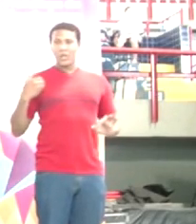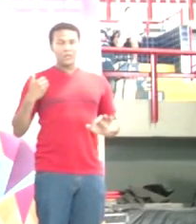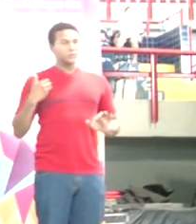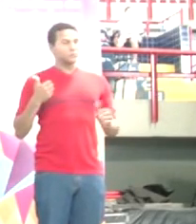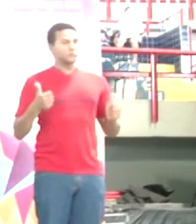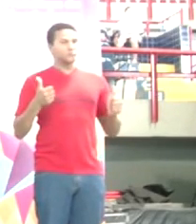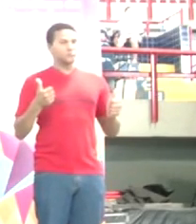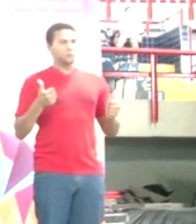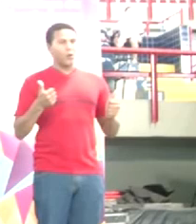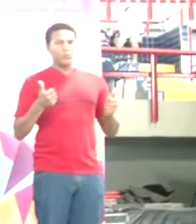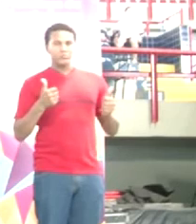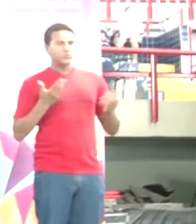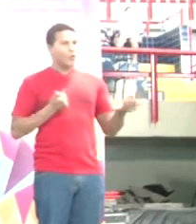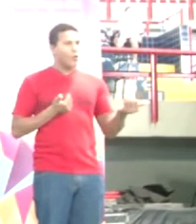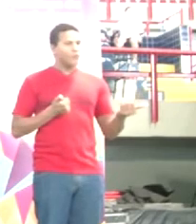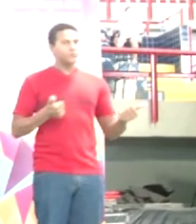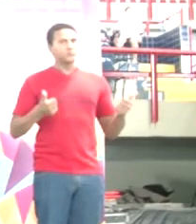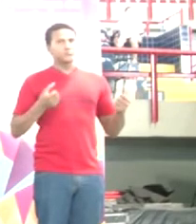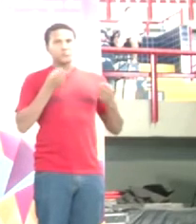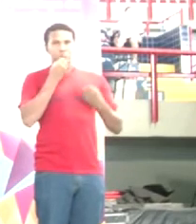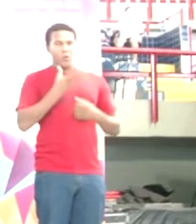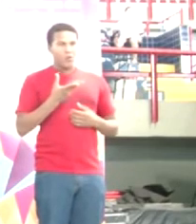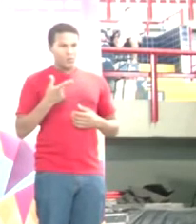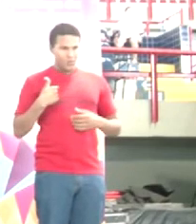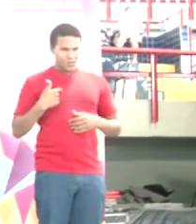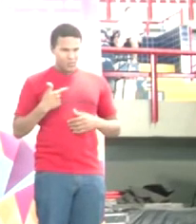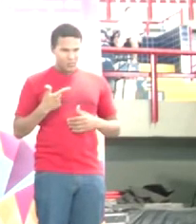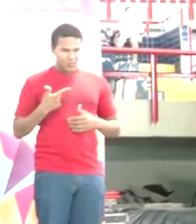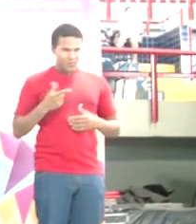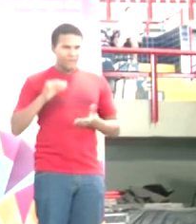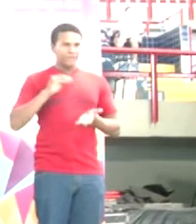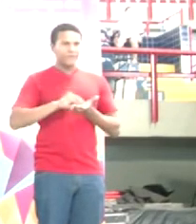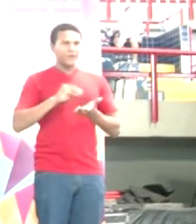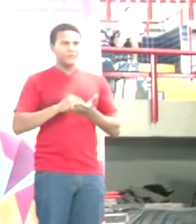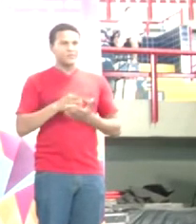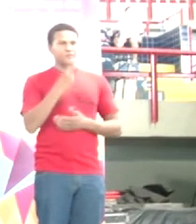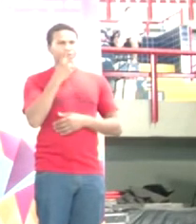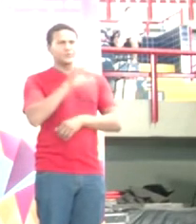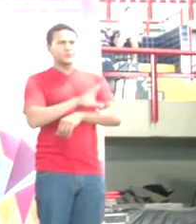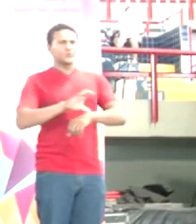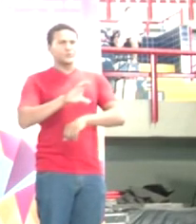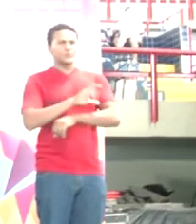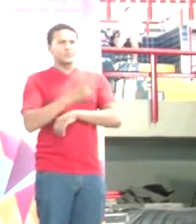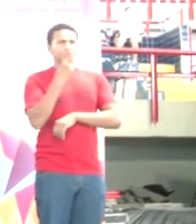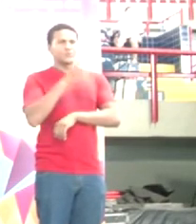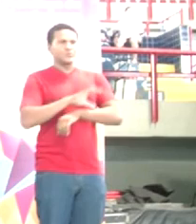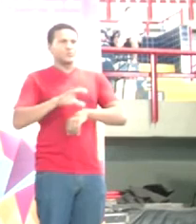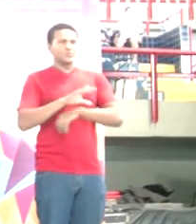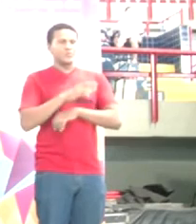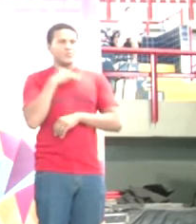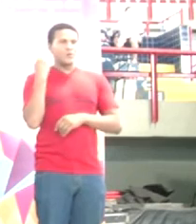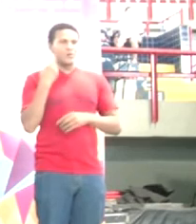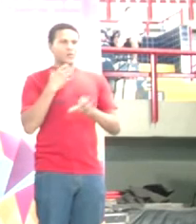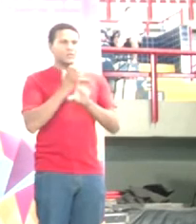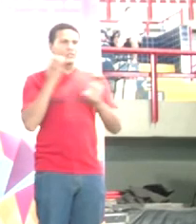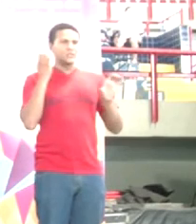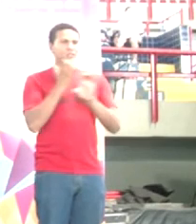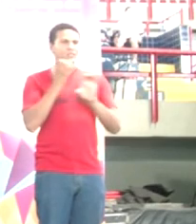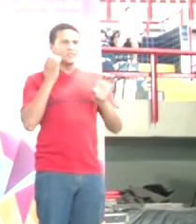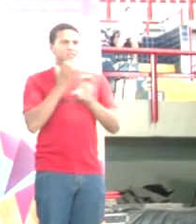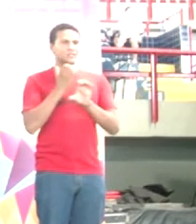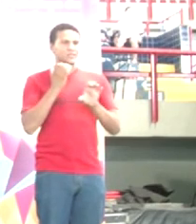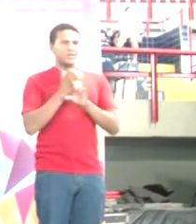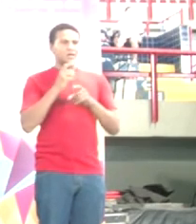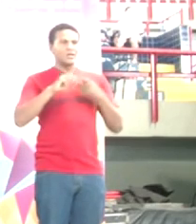a melhor coisa do mundo. Tiago, parou por aí? Não. Ainda faltam 2 cursos para que eu possa morrer. Engenharia Civil